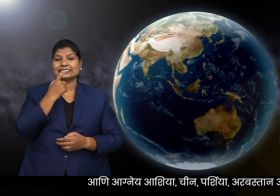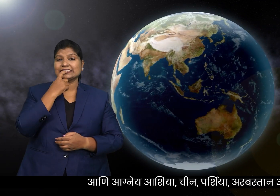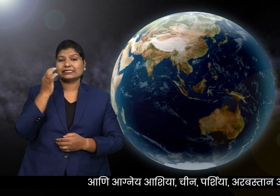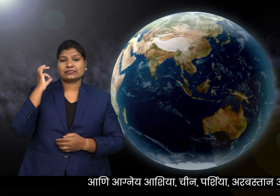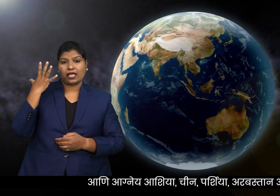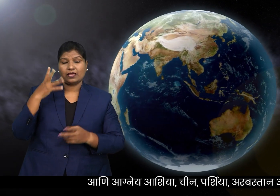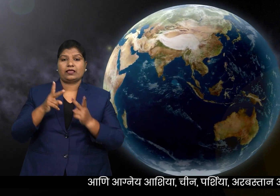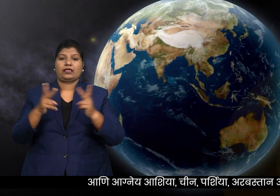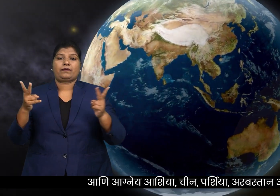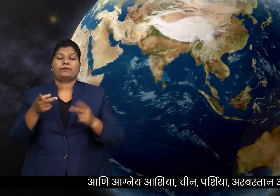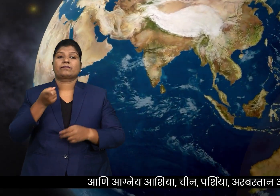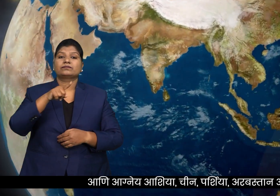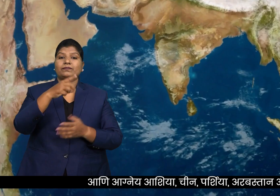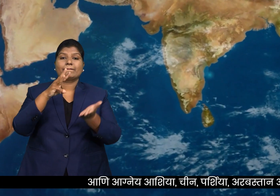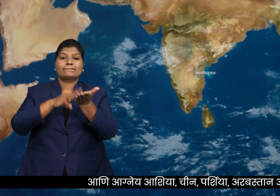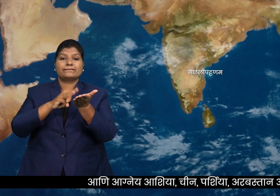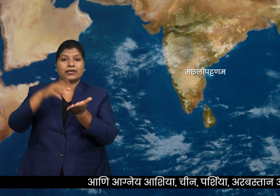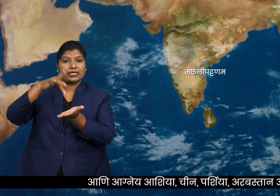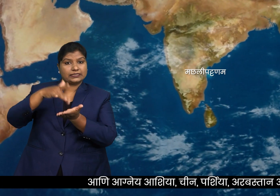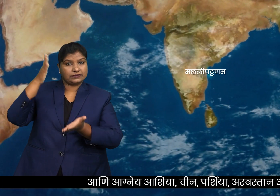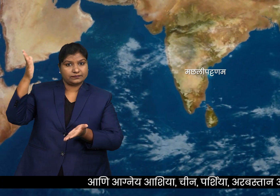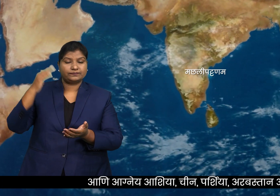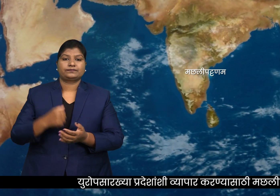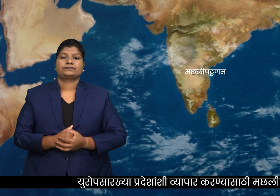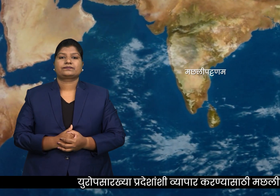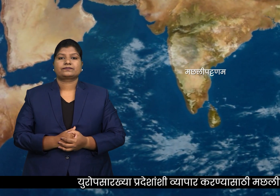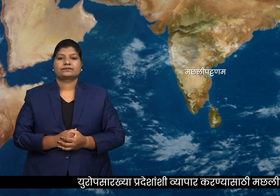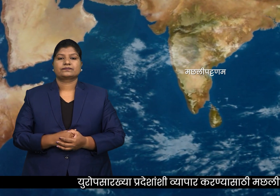चीन, पर्शिया, अरबस्तान